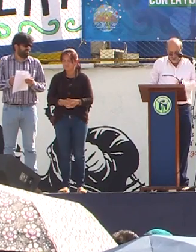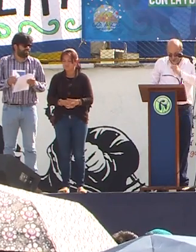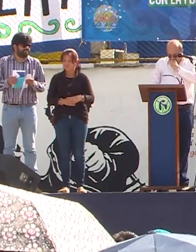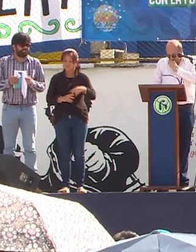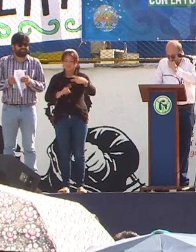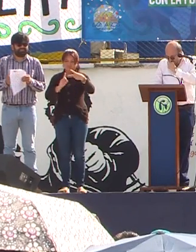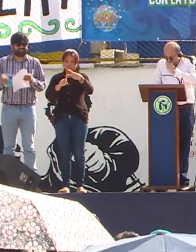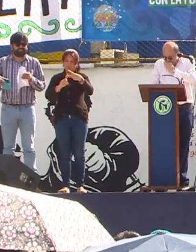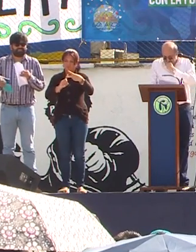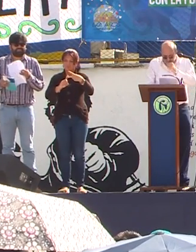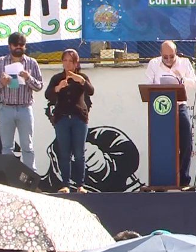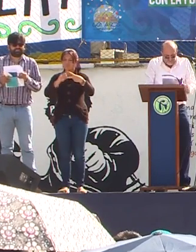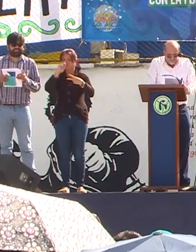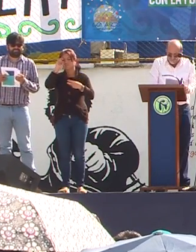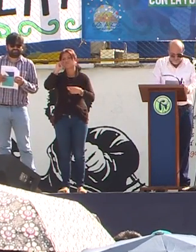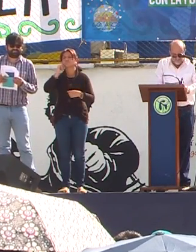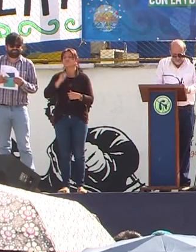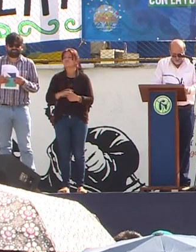Segundo,